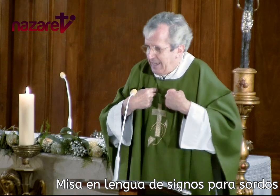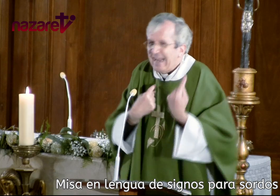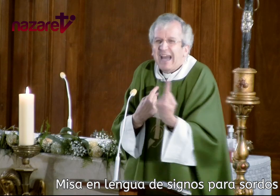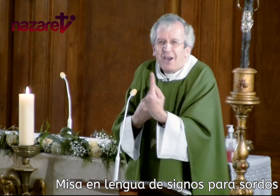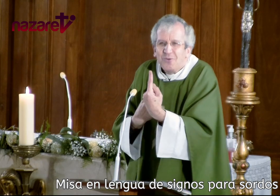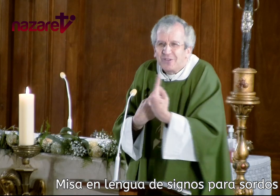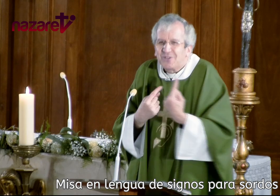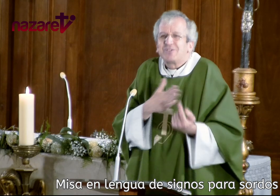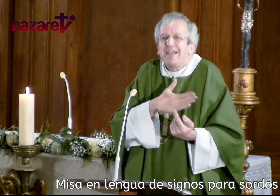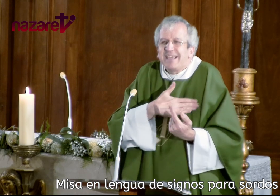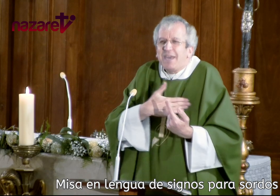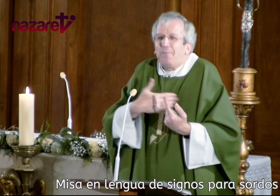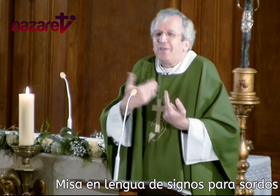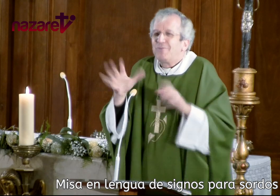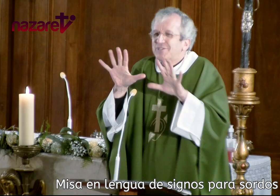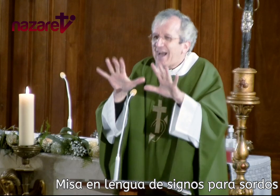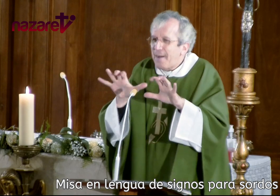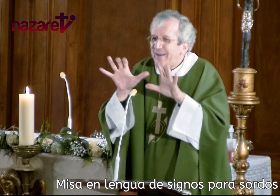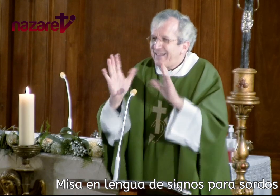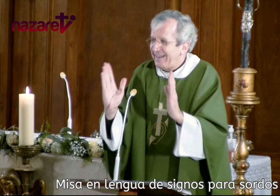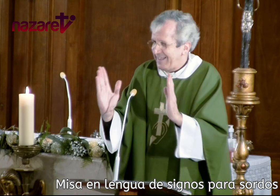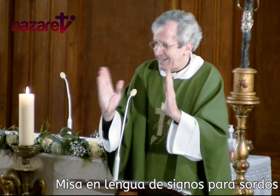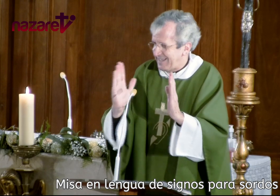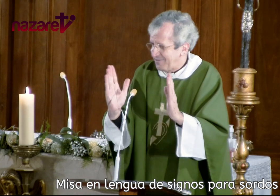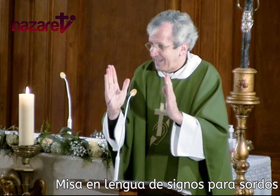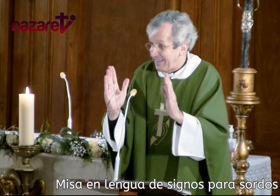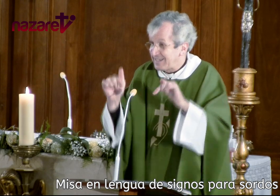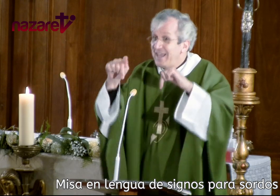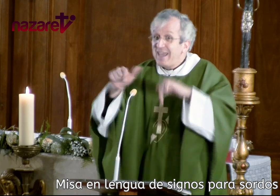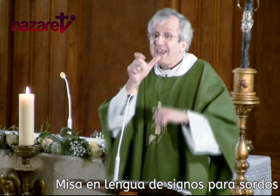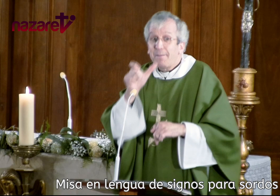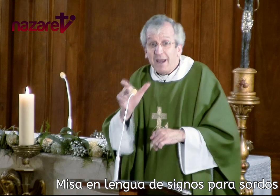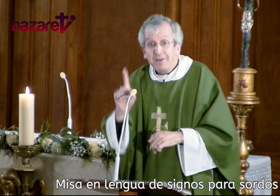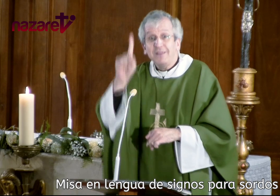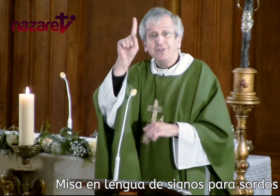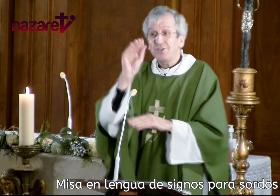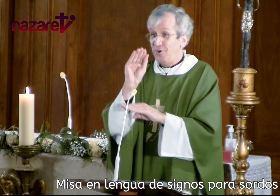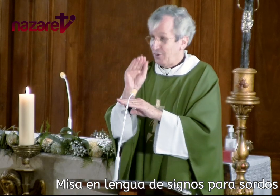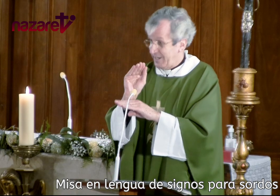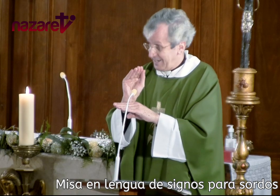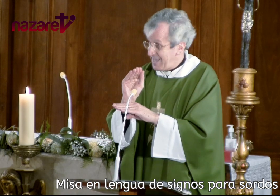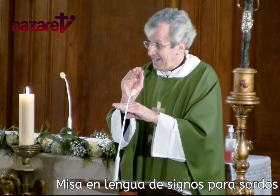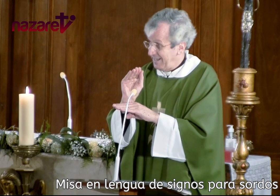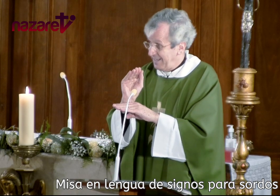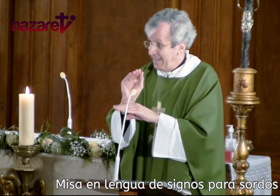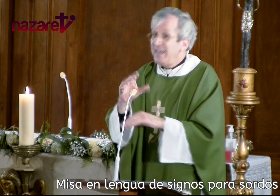cada uno de nosotros que podemos aprender de esas circunstancias y la palabra de dios nos enseña y